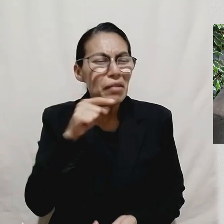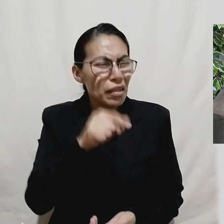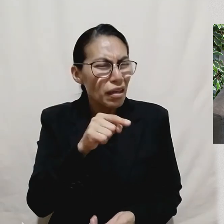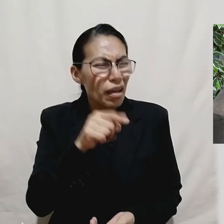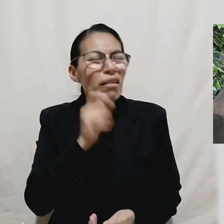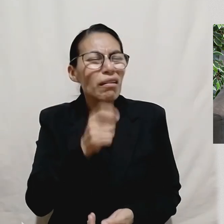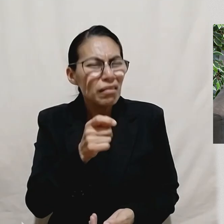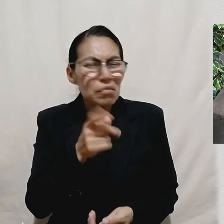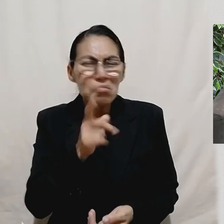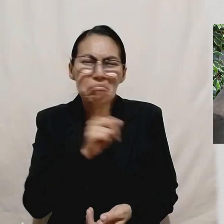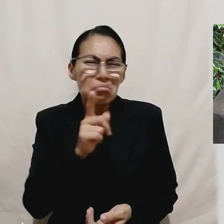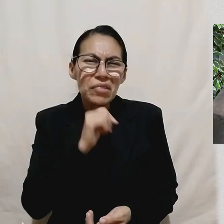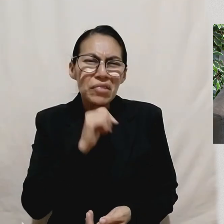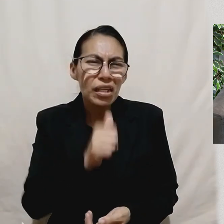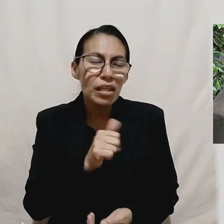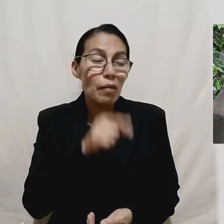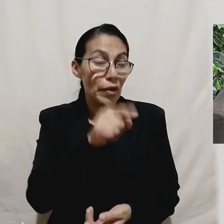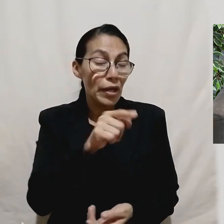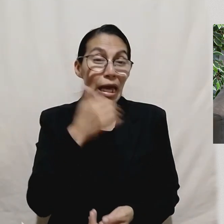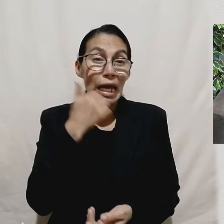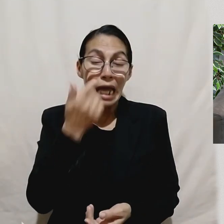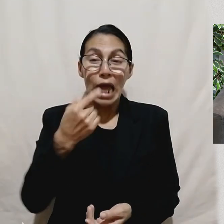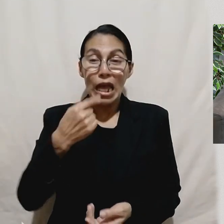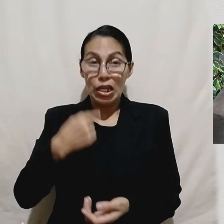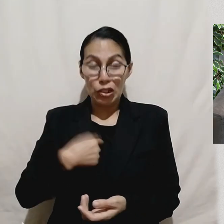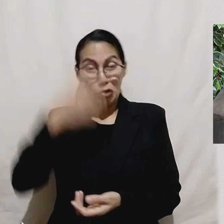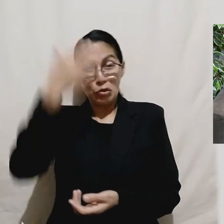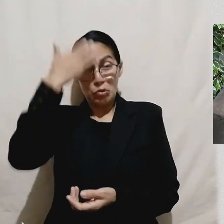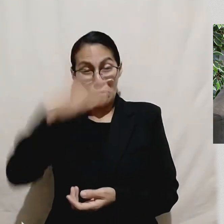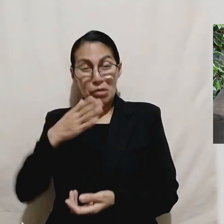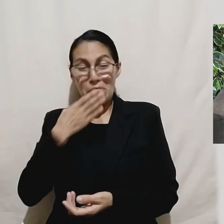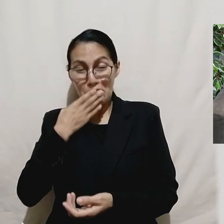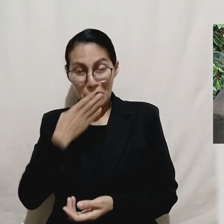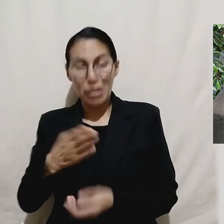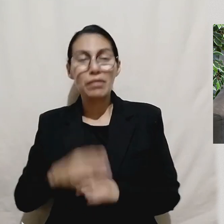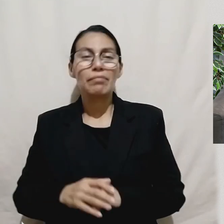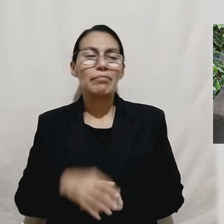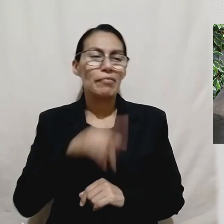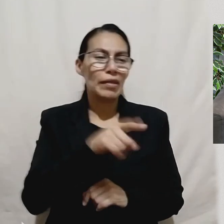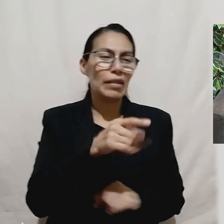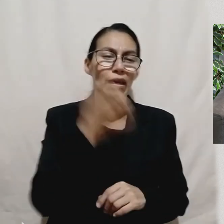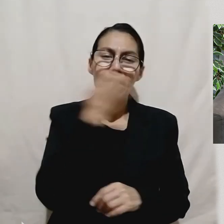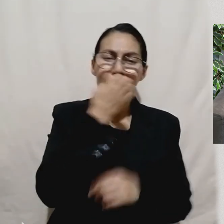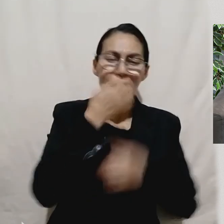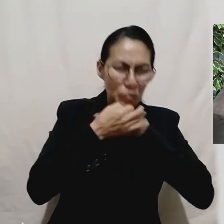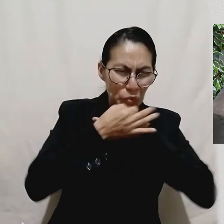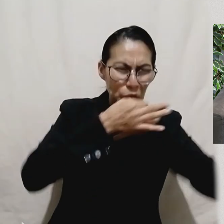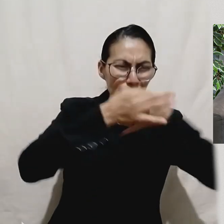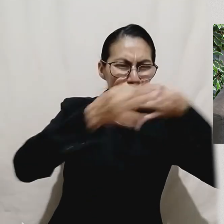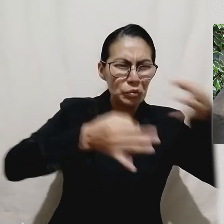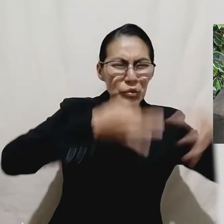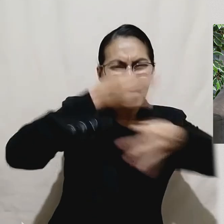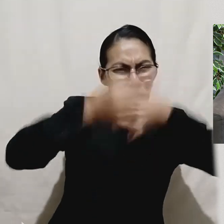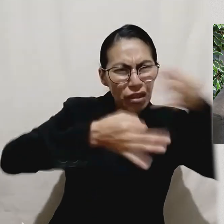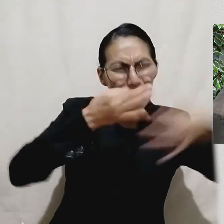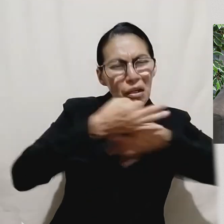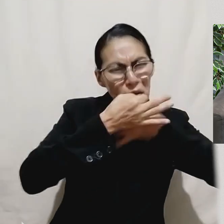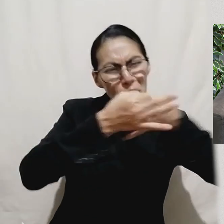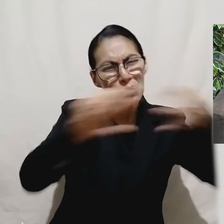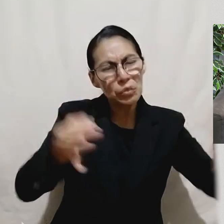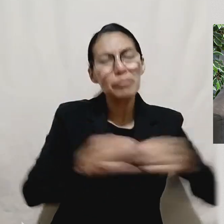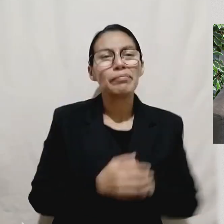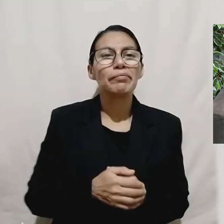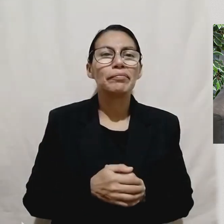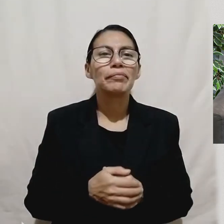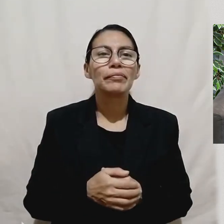estaba haciendo bien ella estaba en lo que ella entendiera que estábamos esparciendo el evangelio no que era lo que ella también este estaba haciendo